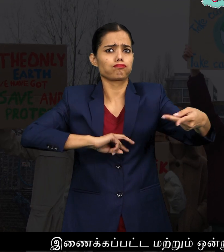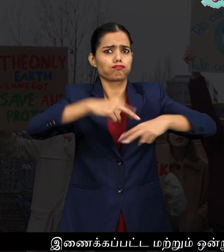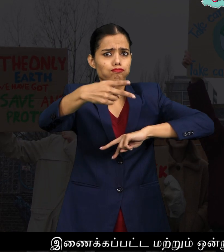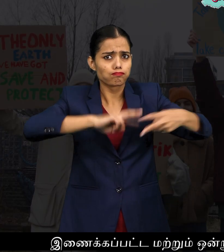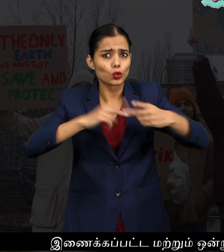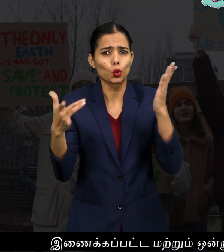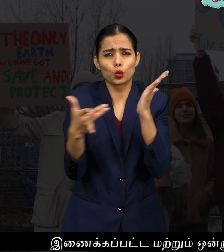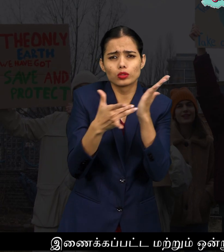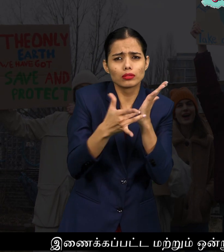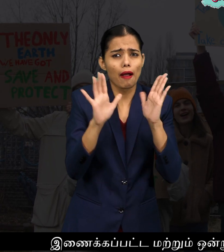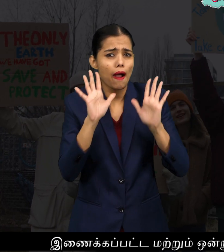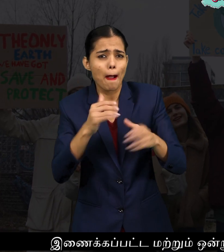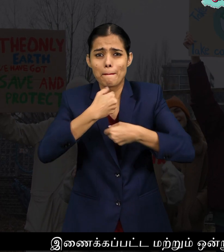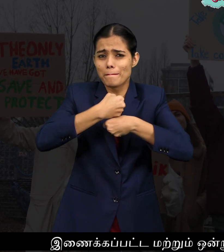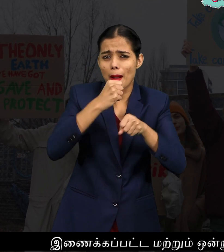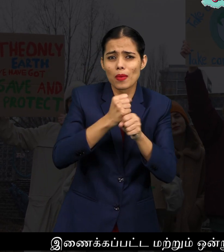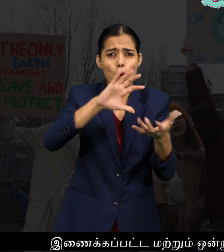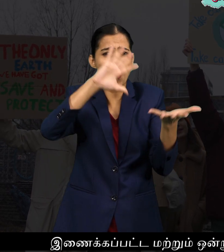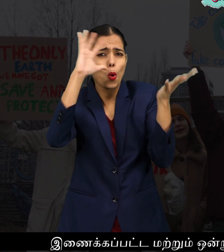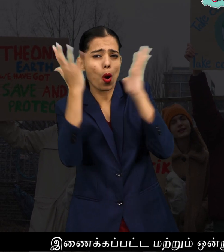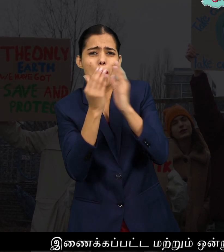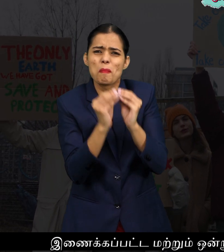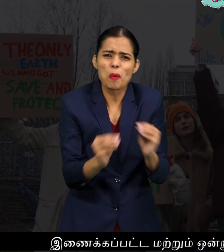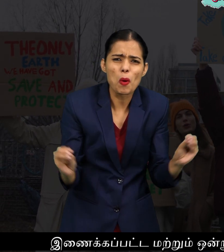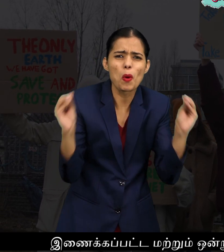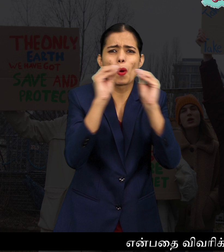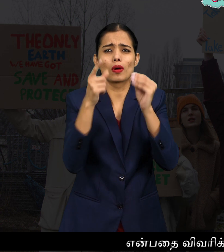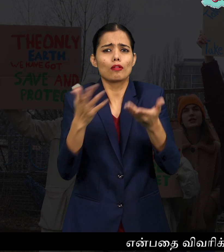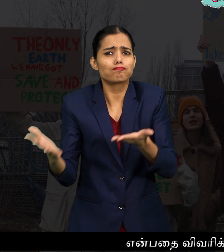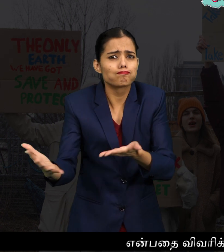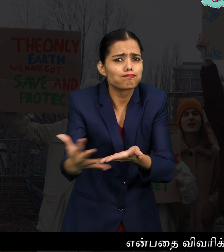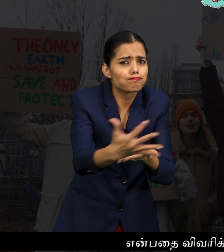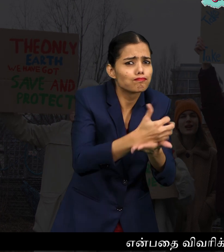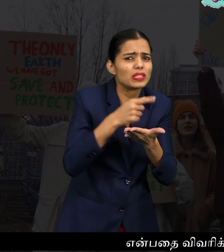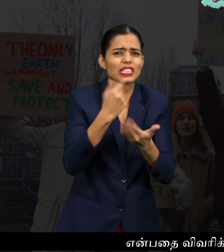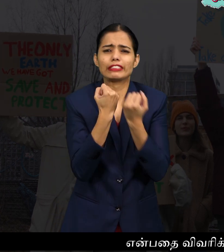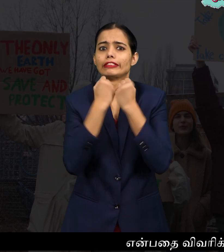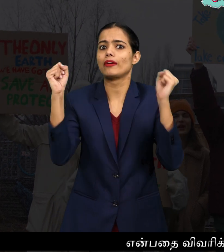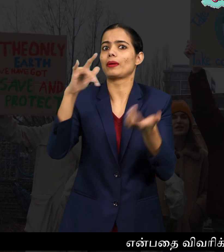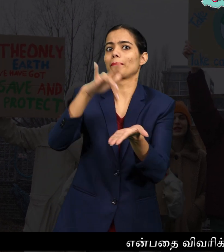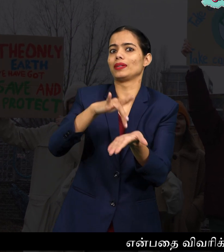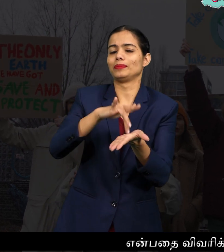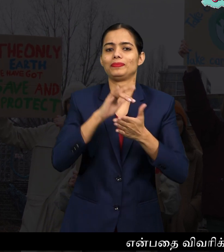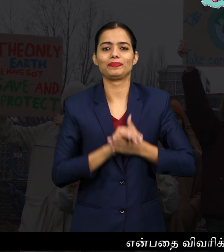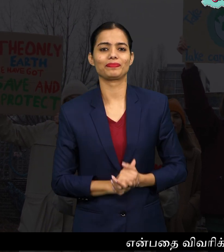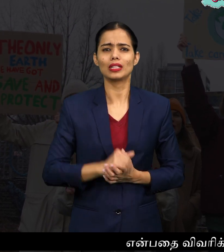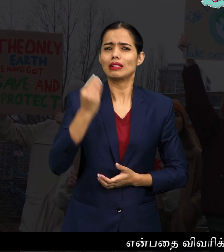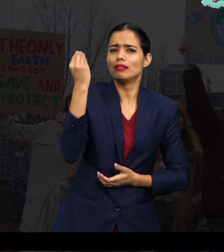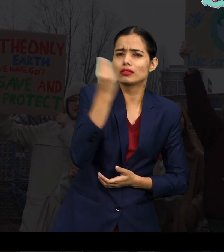இணைக்கப்பட்ட மற்றும் ஒன்றுக்கொன்று சார்ந்த இடமாக மாற்றியுள்ளது என்பதை விவரிக்க பயன்படுத்தப்படும்